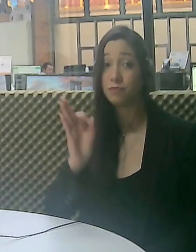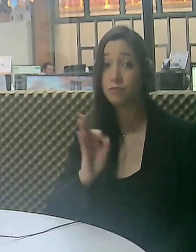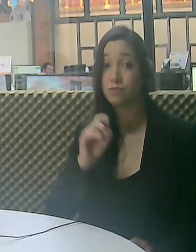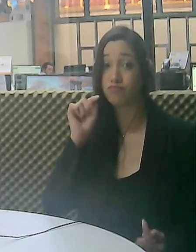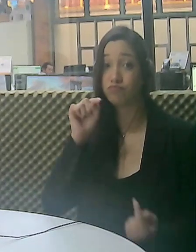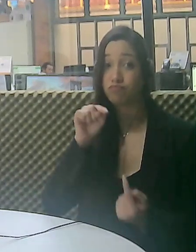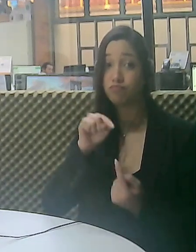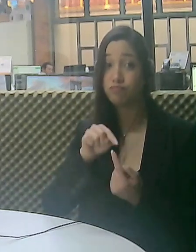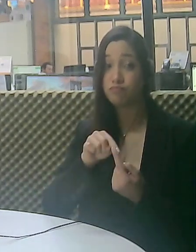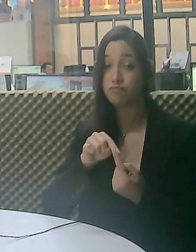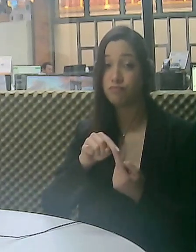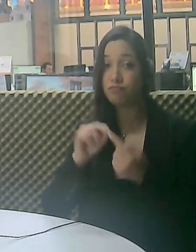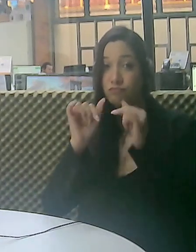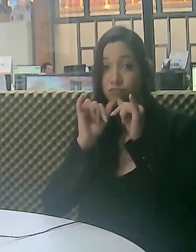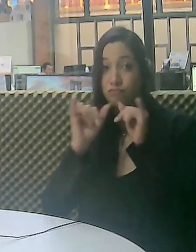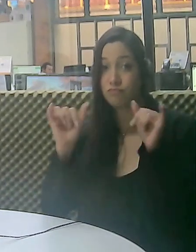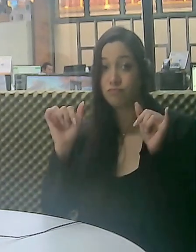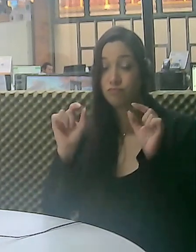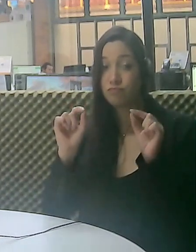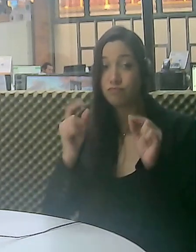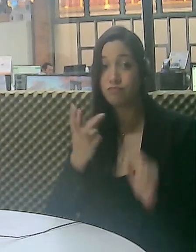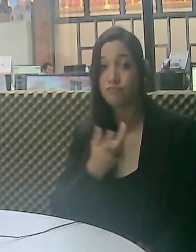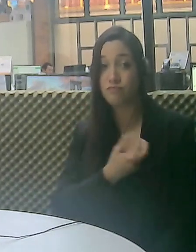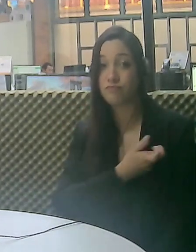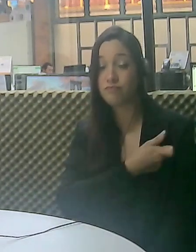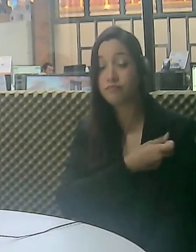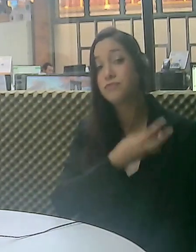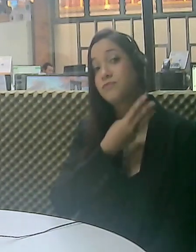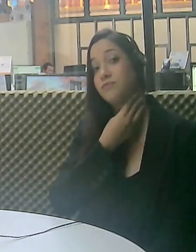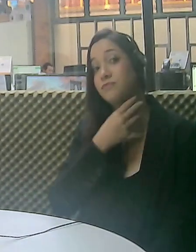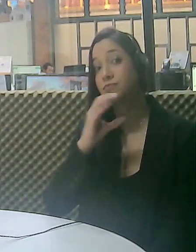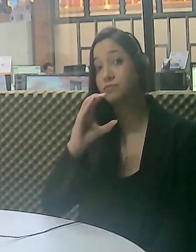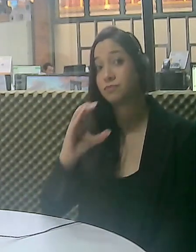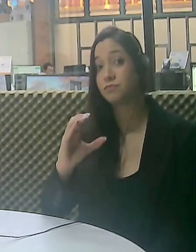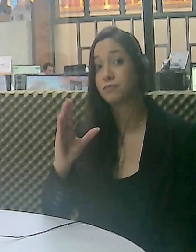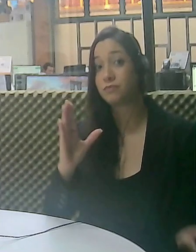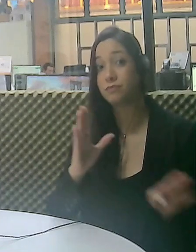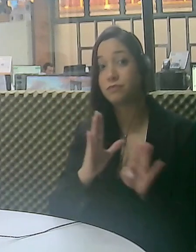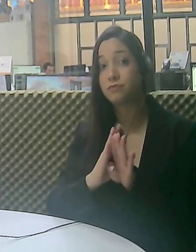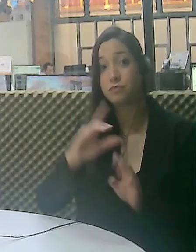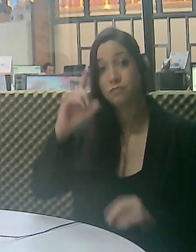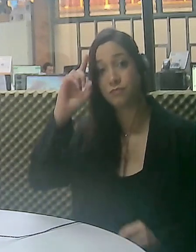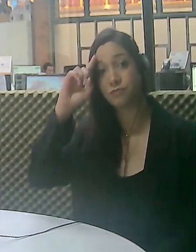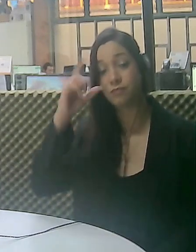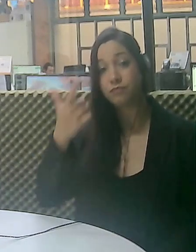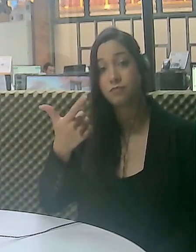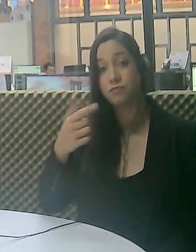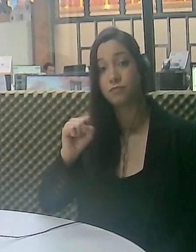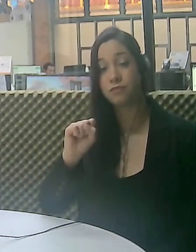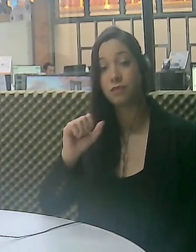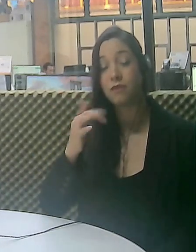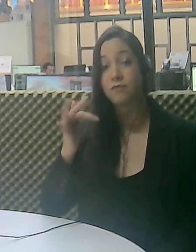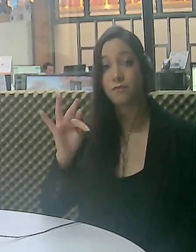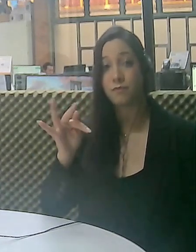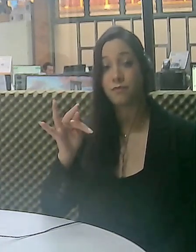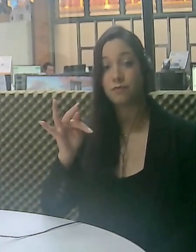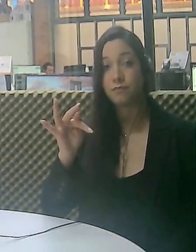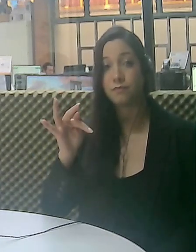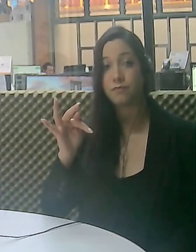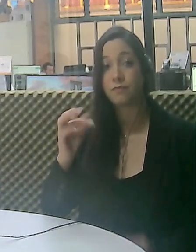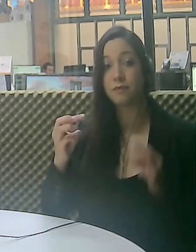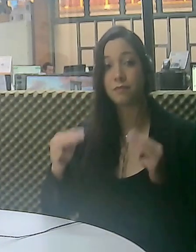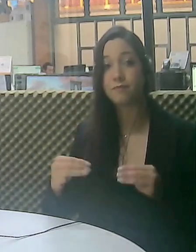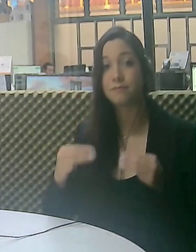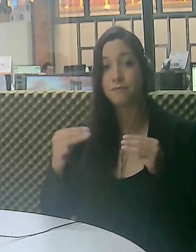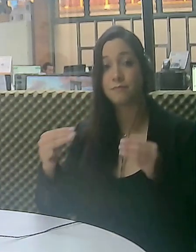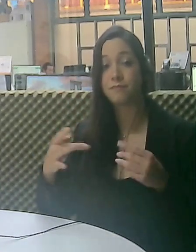público-alvo. A campanha de vacinação contra a meningite C acontece até o dia 28 de fevereiro. A medida aderida pelo Ministério